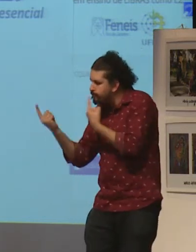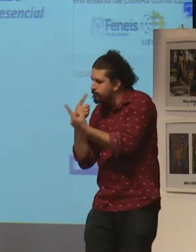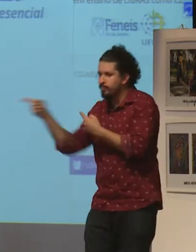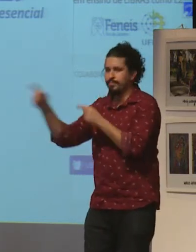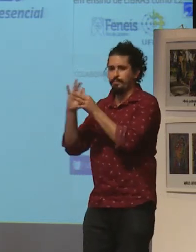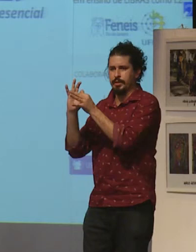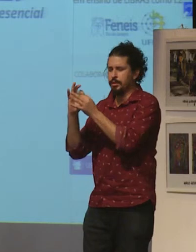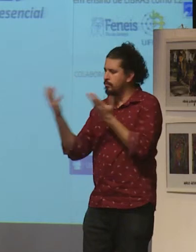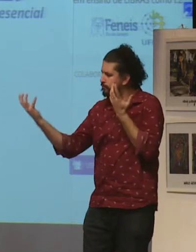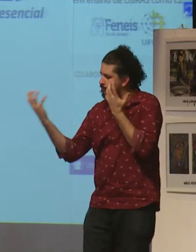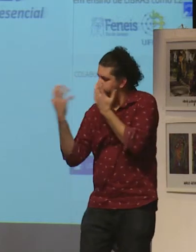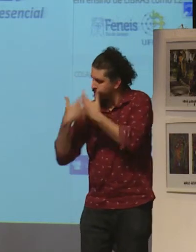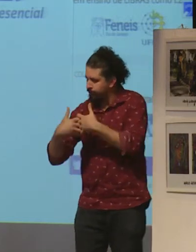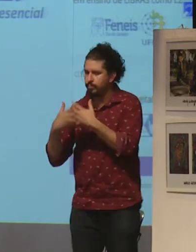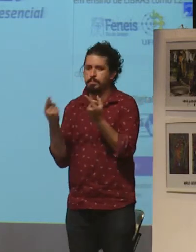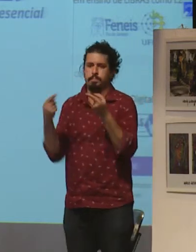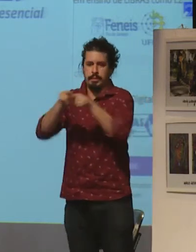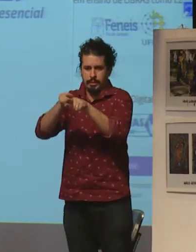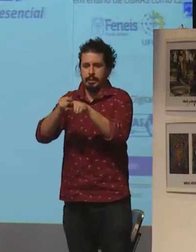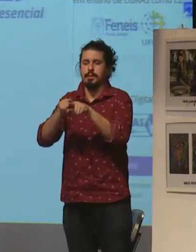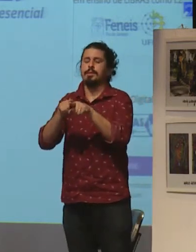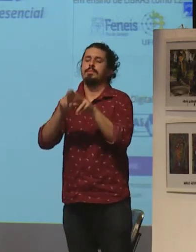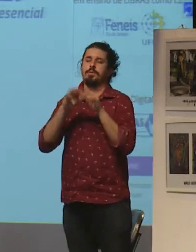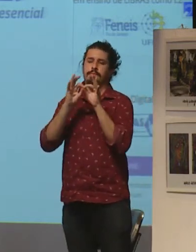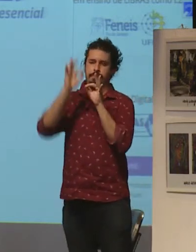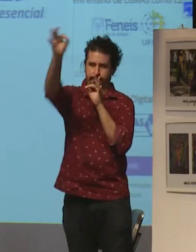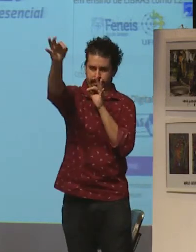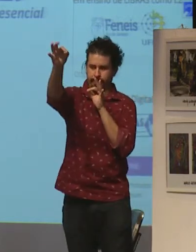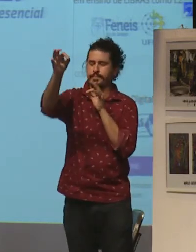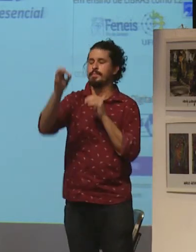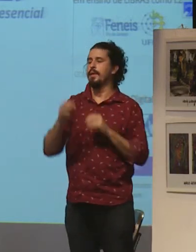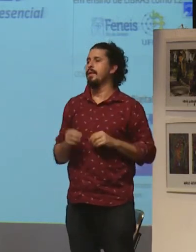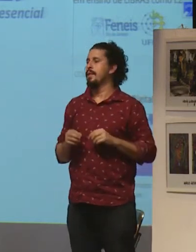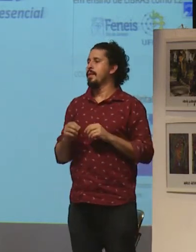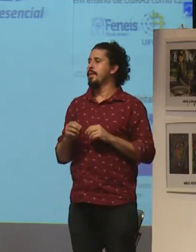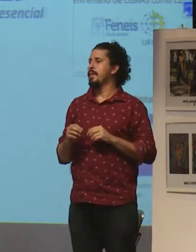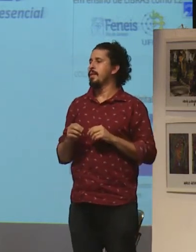E a gente estava conversando, né, com a FENES, queria criar algumas parcerias para ensino à distância.